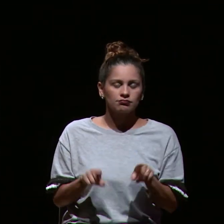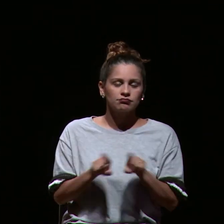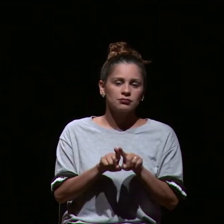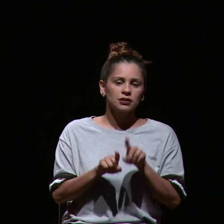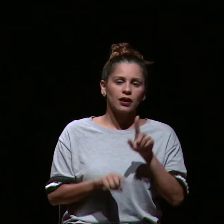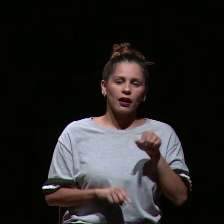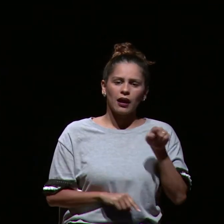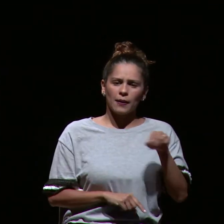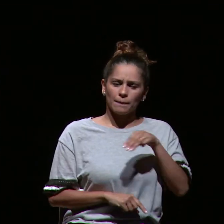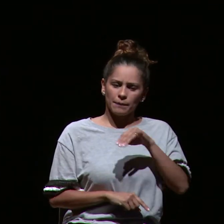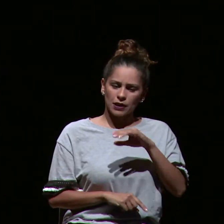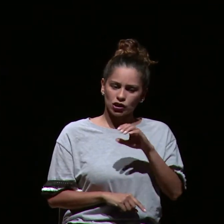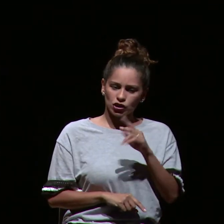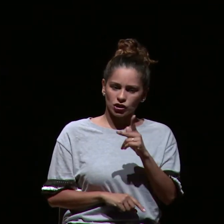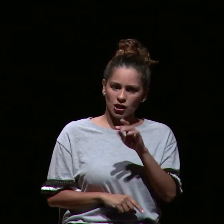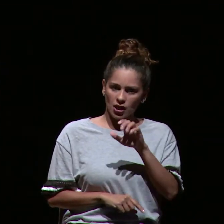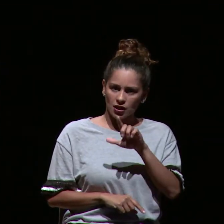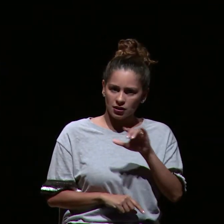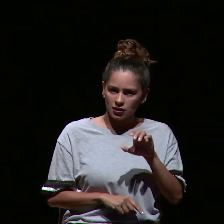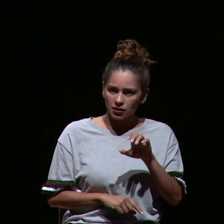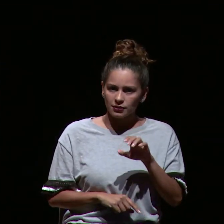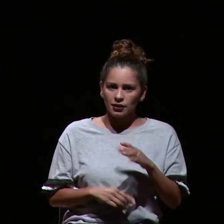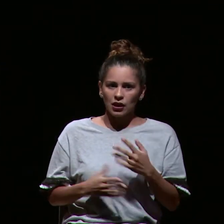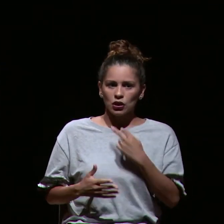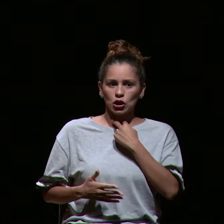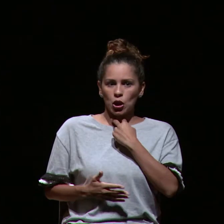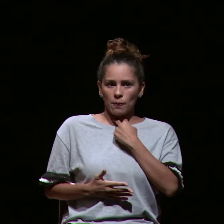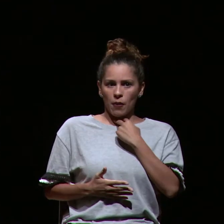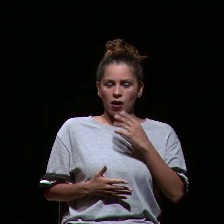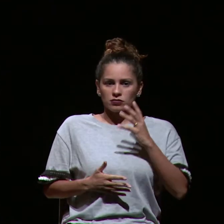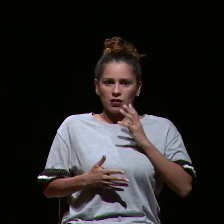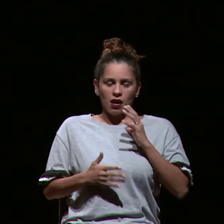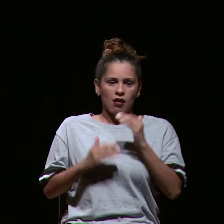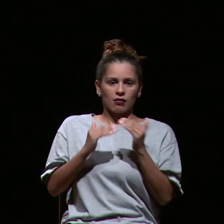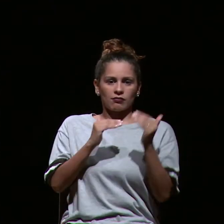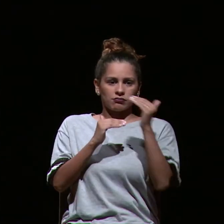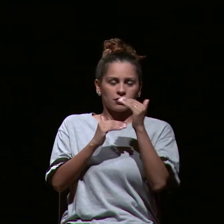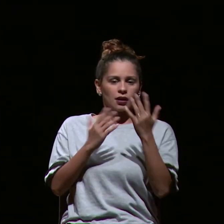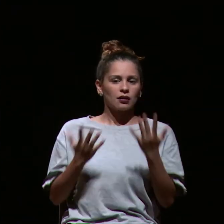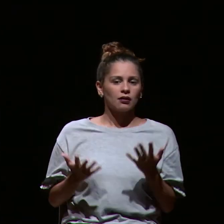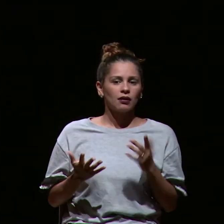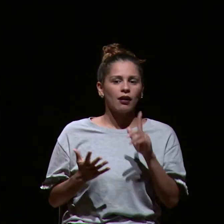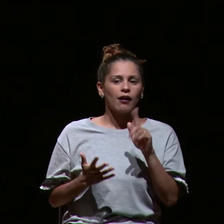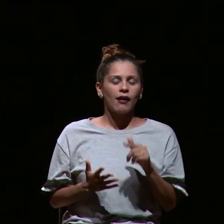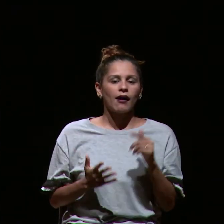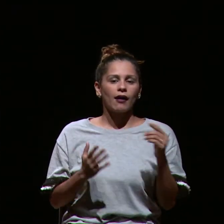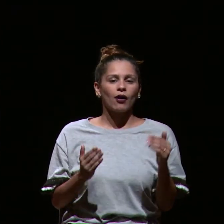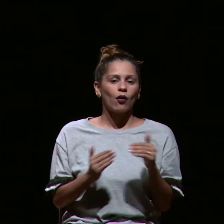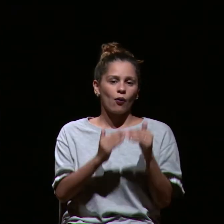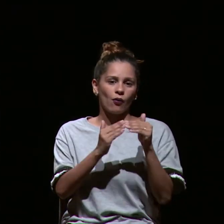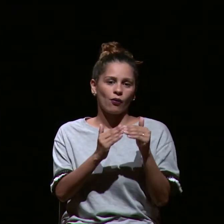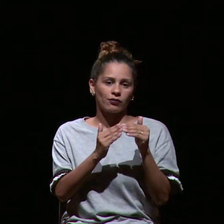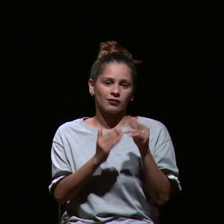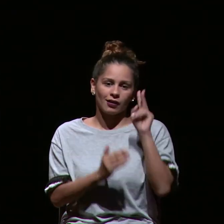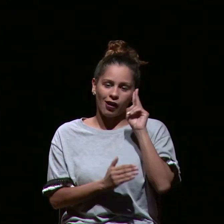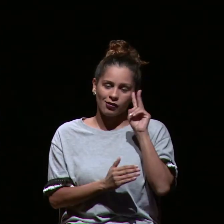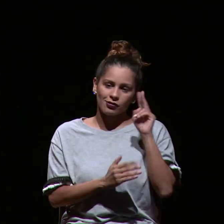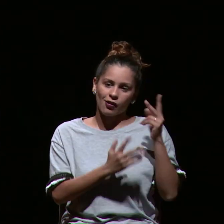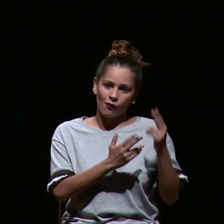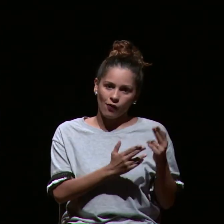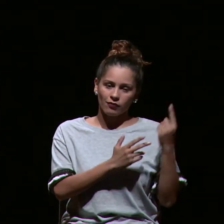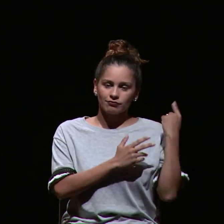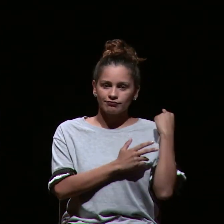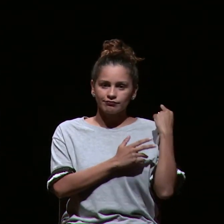não compreender o que Renato Araújo descreve como, entre aspas, a certeza cruenta da escravidão, seus desdobramentos e seu